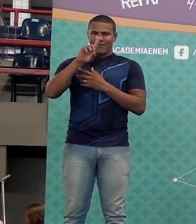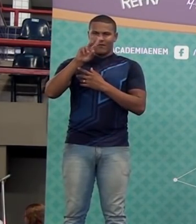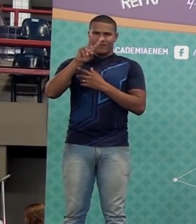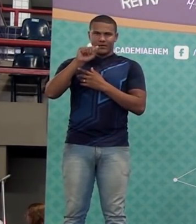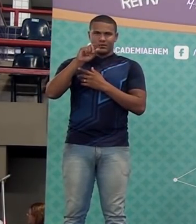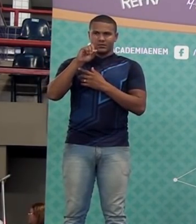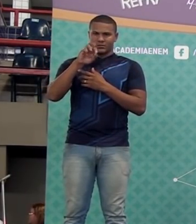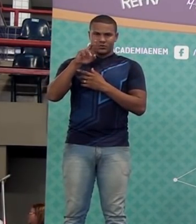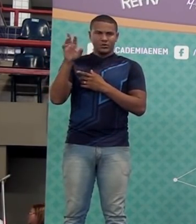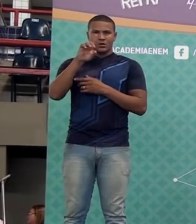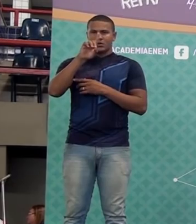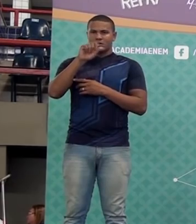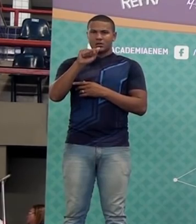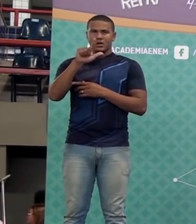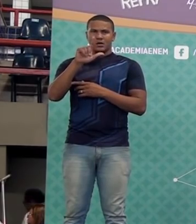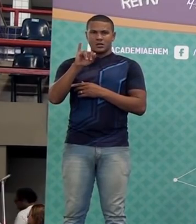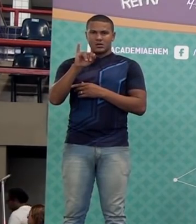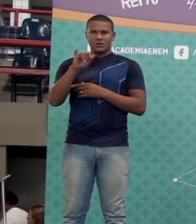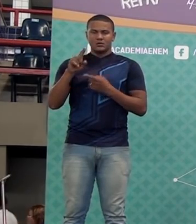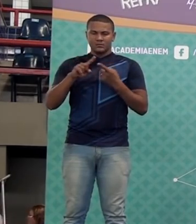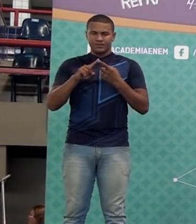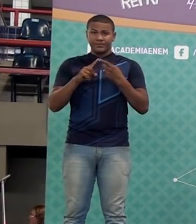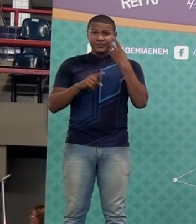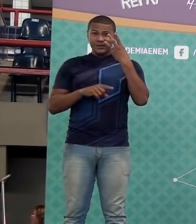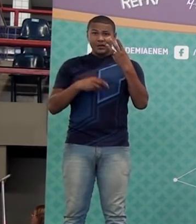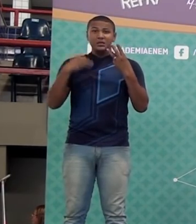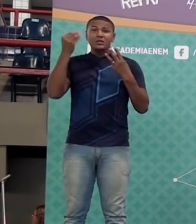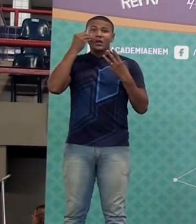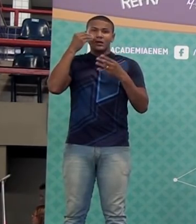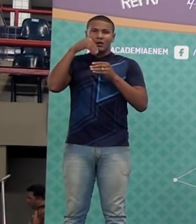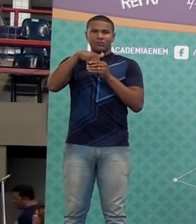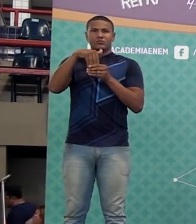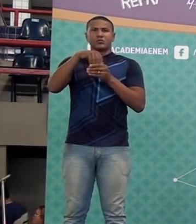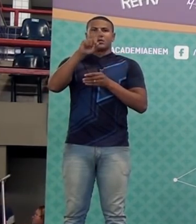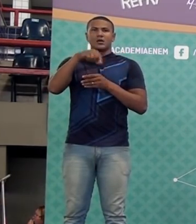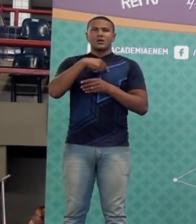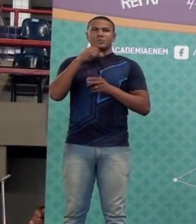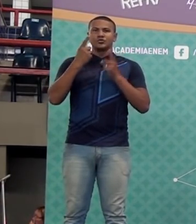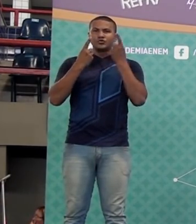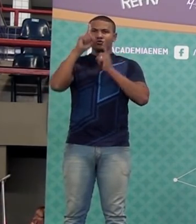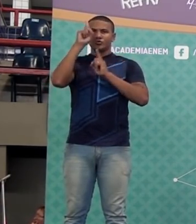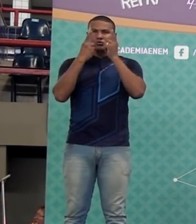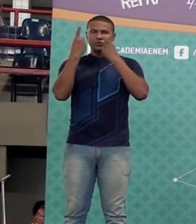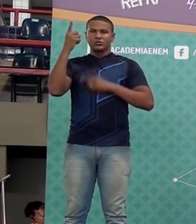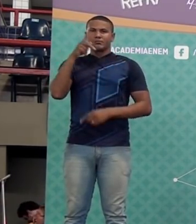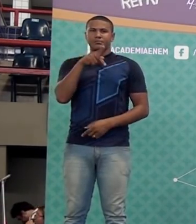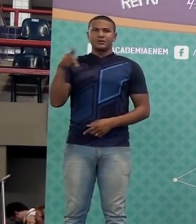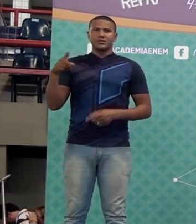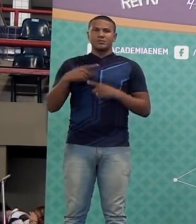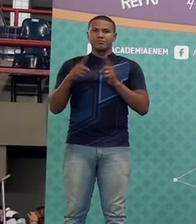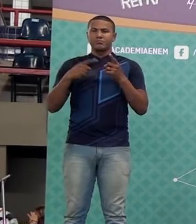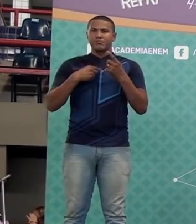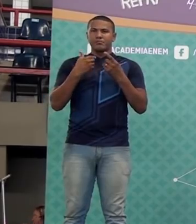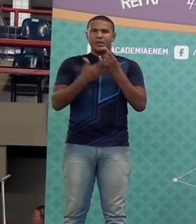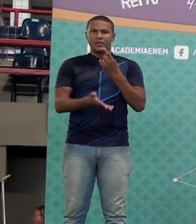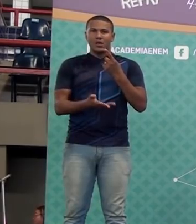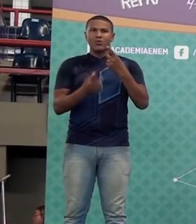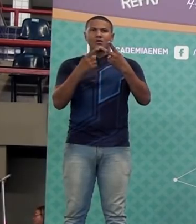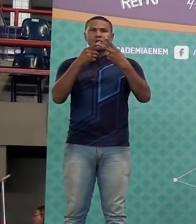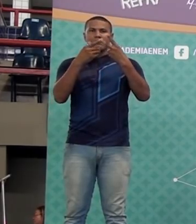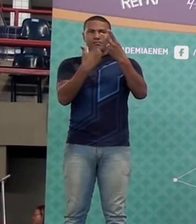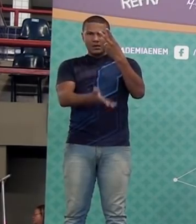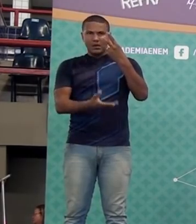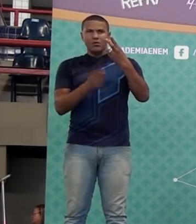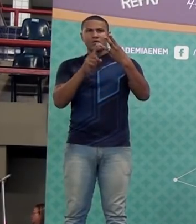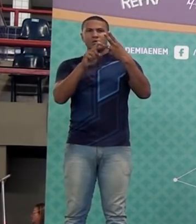à presidência do Chile. Perdeu uma, perdeu a segunda, foi eleito na terceira. Foi, na verdade, a via chilena para o